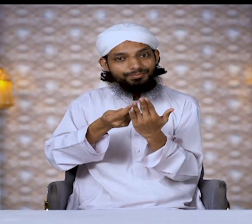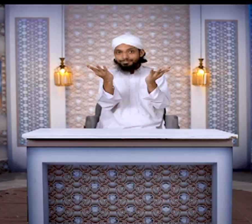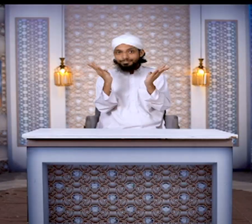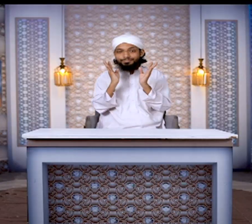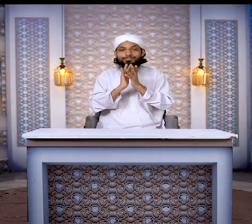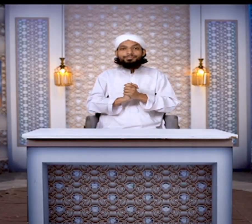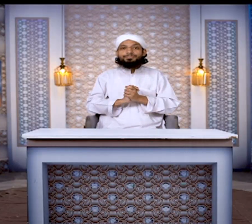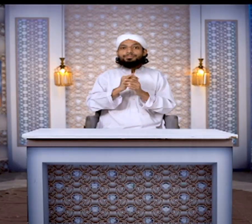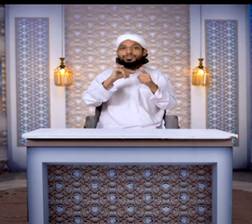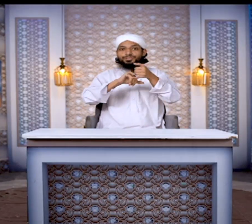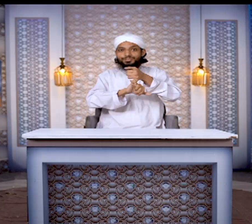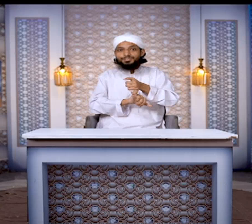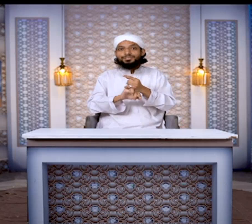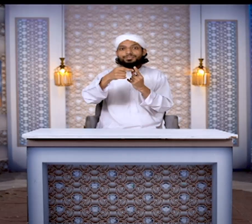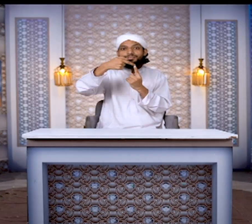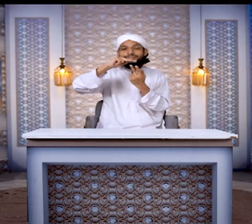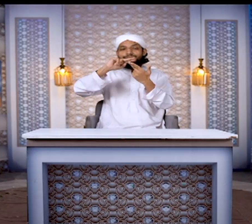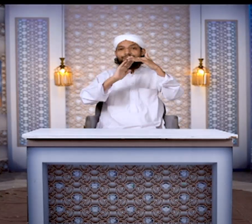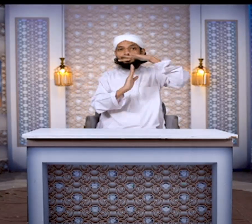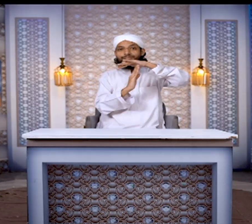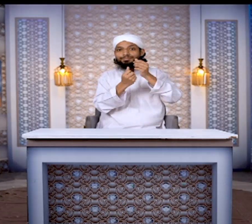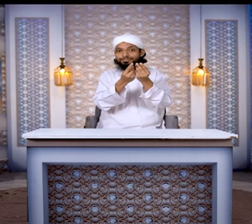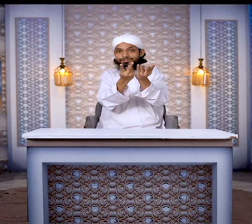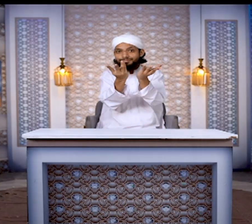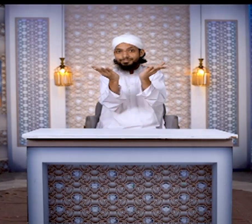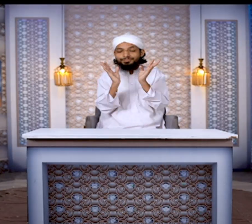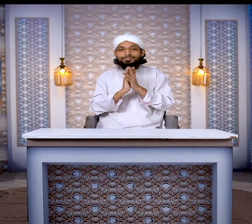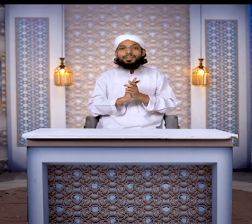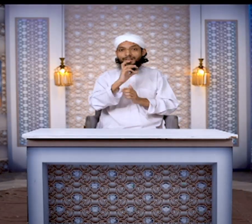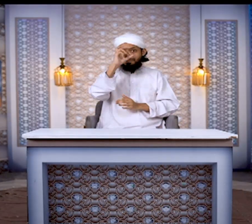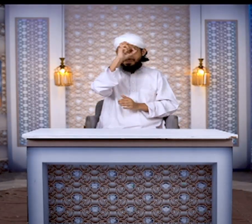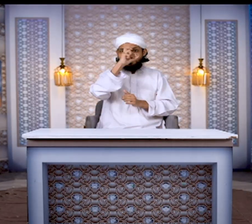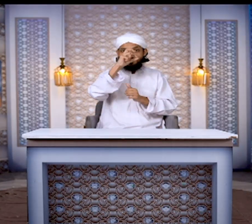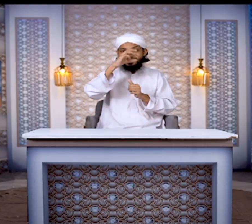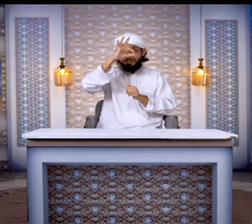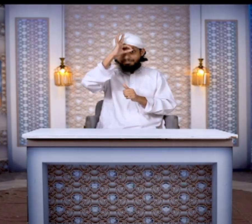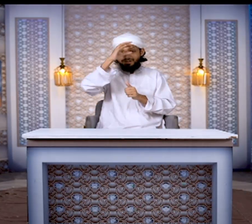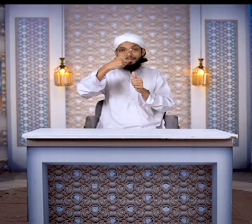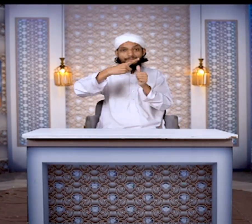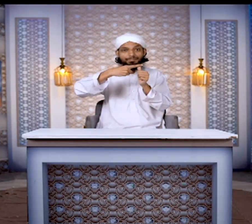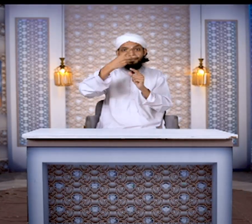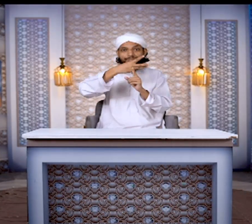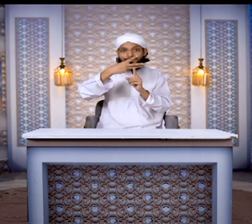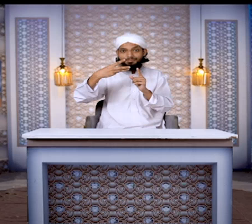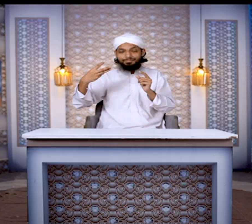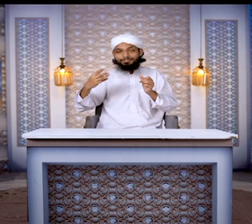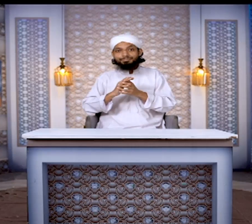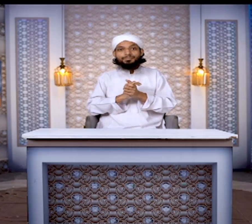حضرت صدر الشریعہ رحمت اللہ علیہ اور دیگر علماء حاضرین اعلیٰ حضرت رحمت اللہ علیہ کے ترجمے کا تفسیر کی کتابوں سے